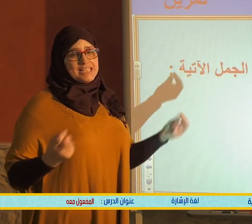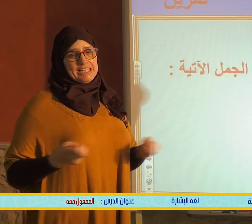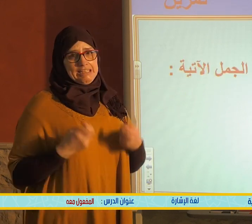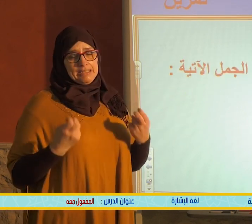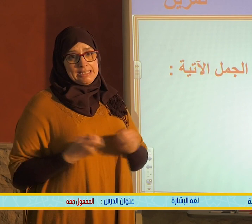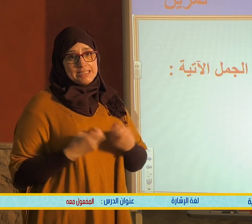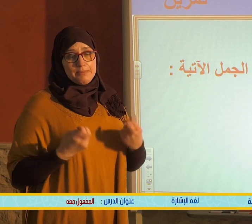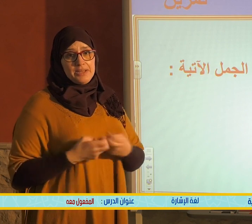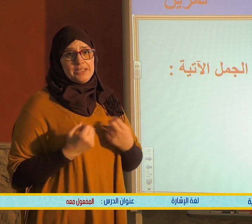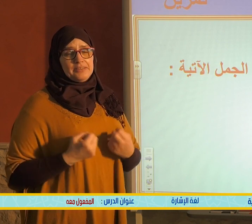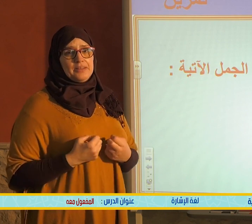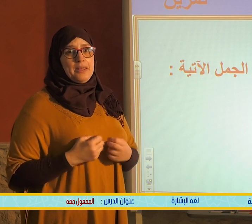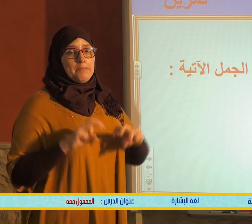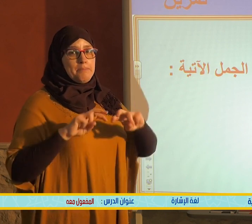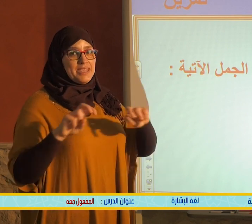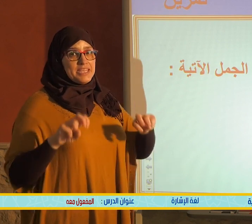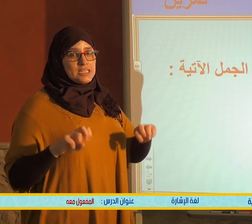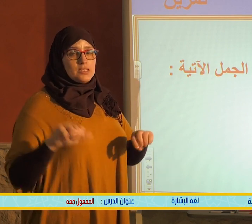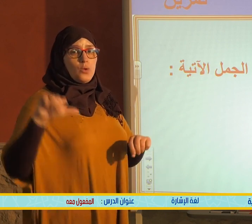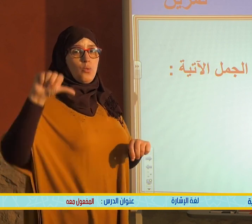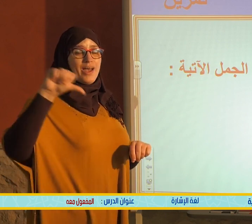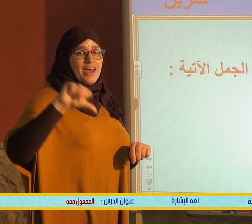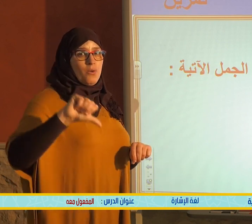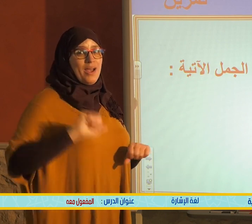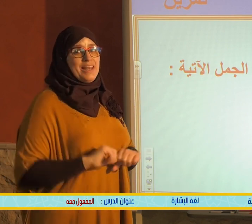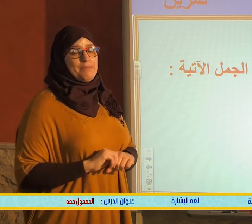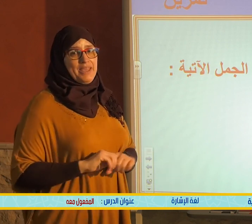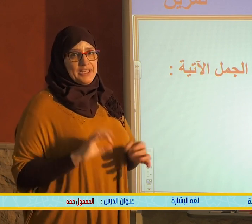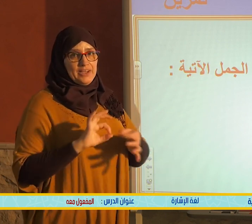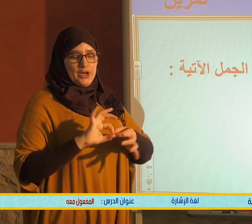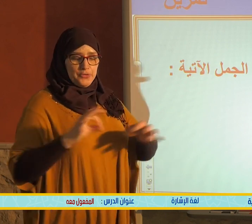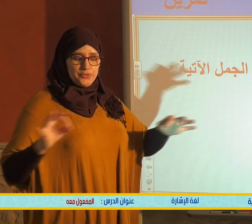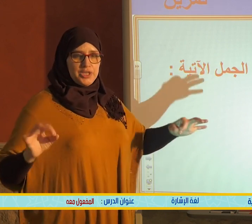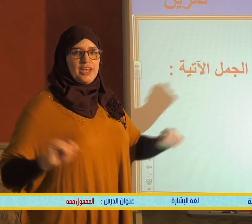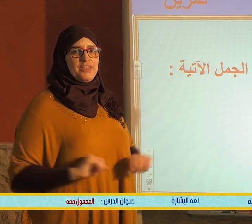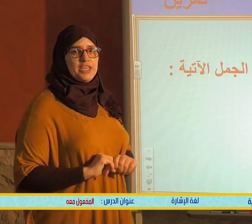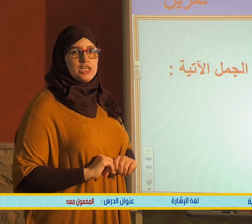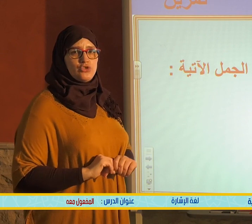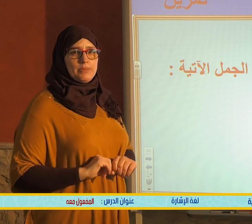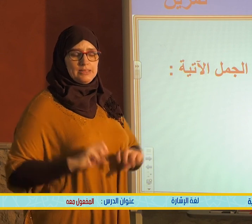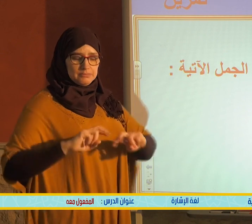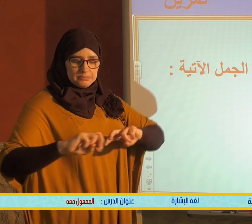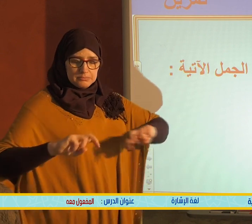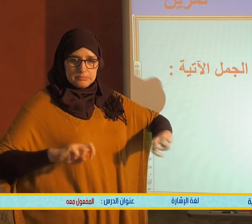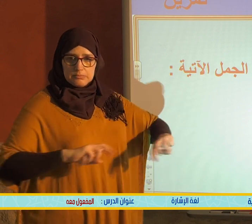ننتقل إلى التمرين. ميز واو المعية في هذه الجمل.